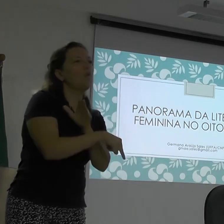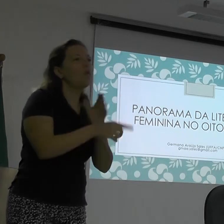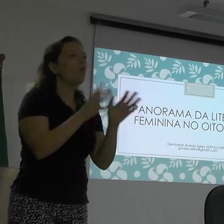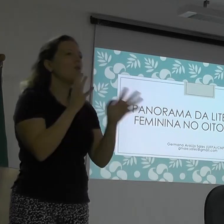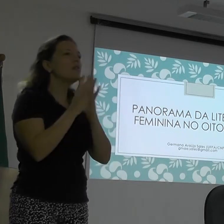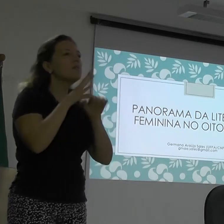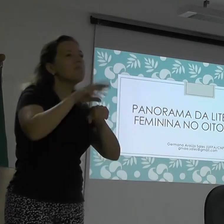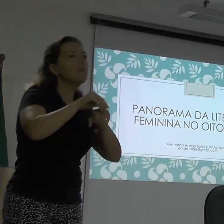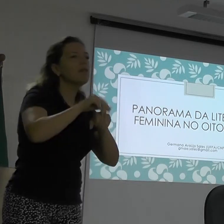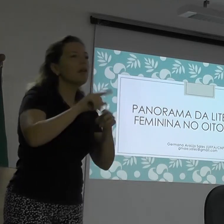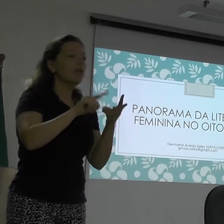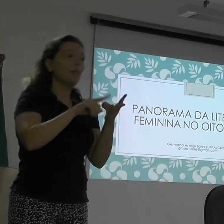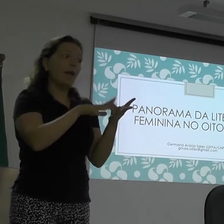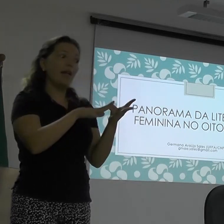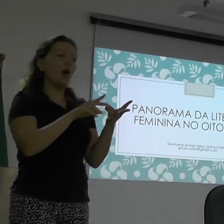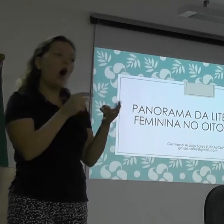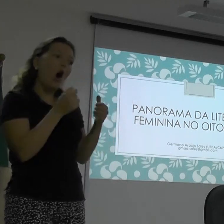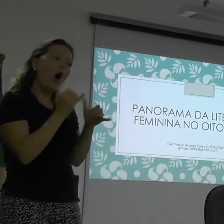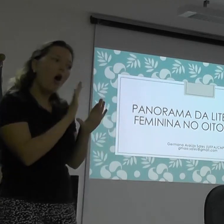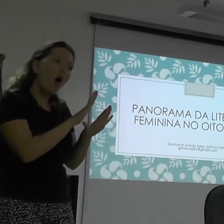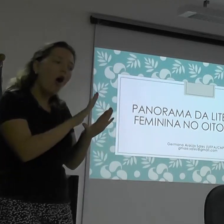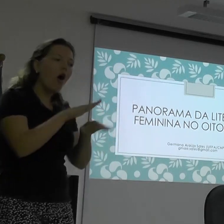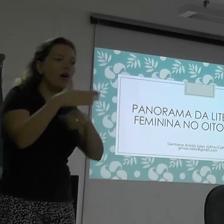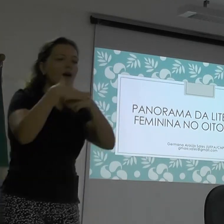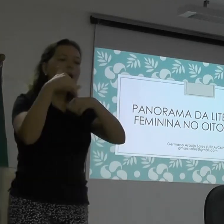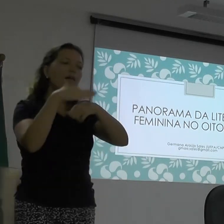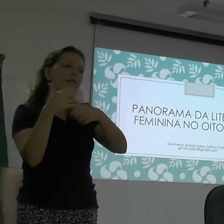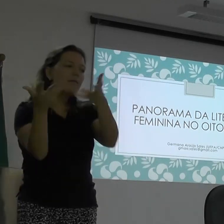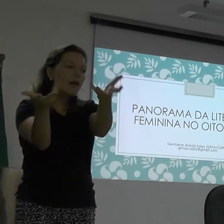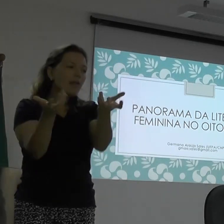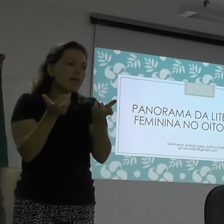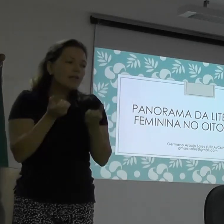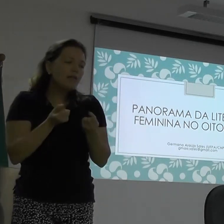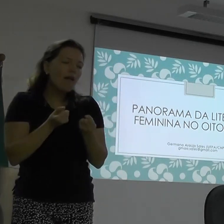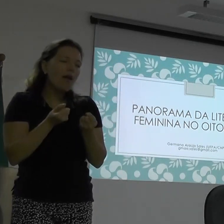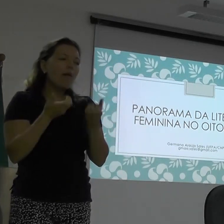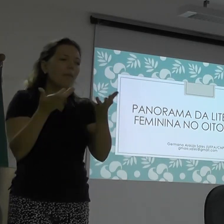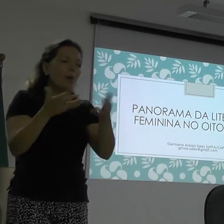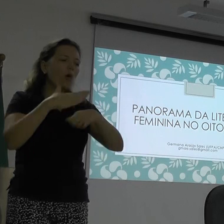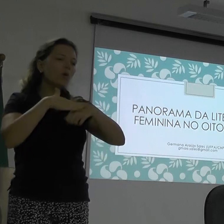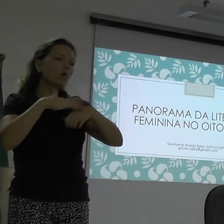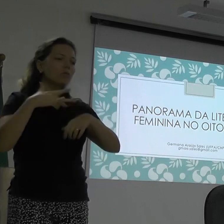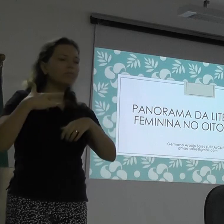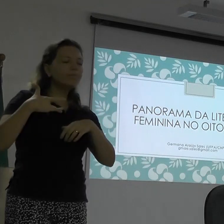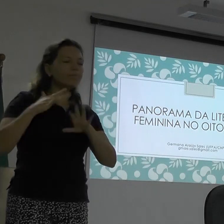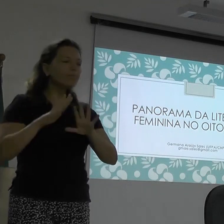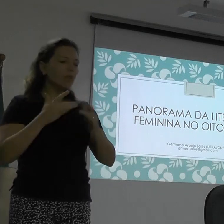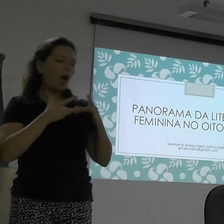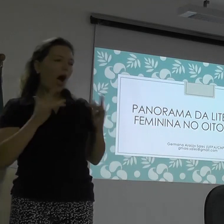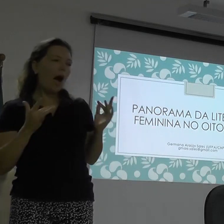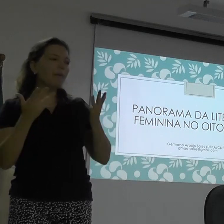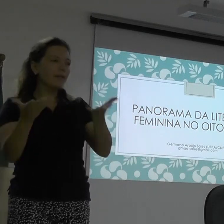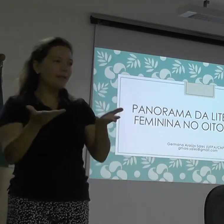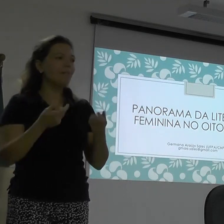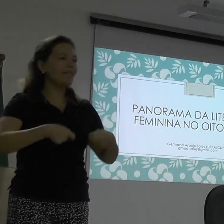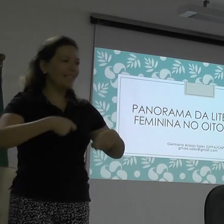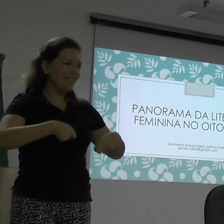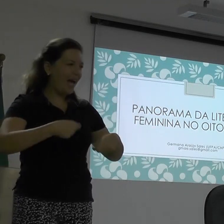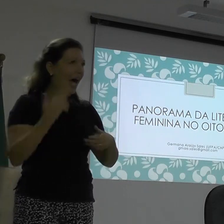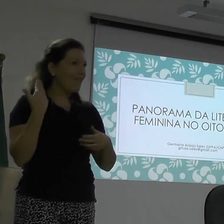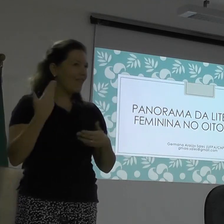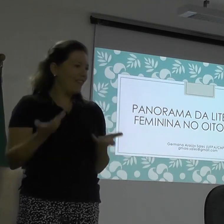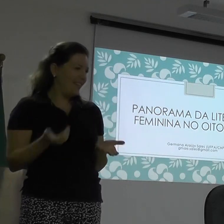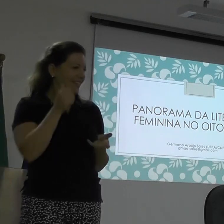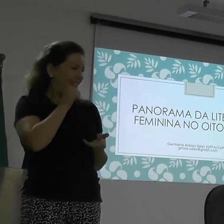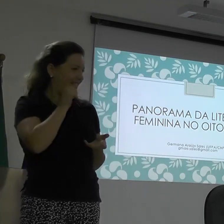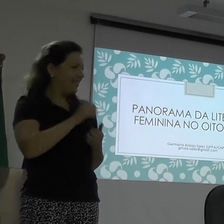tenha muito carinho, receba com benevolência. Então, é bom a gente